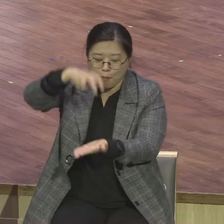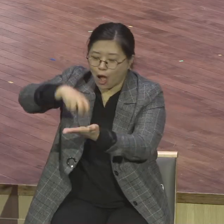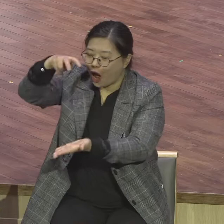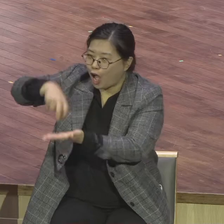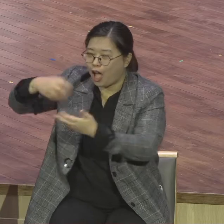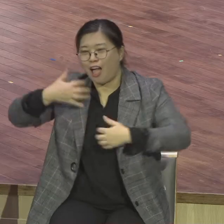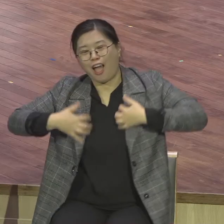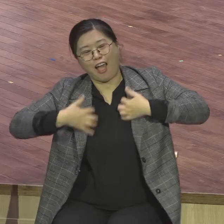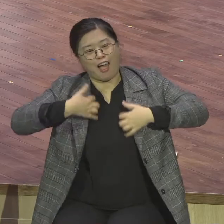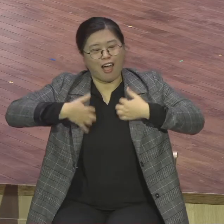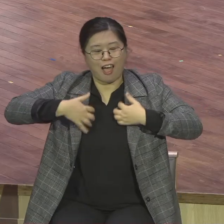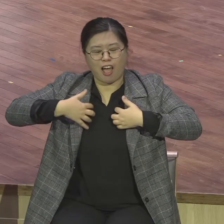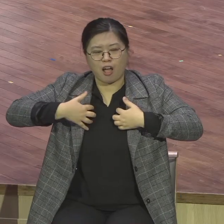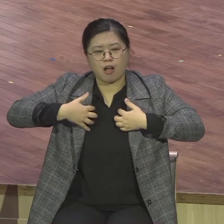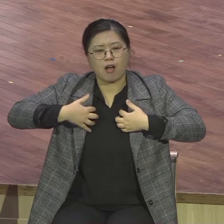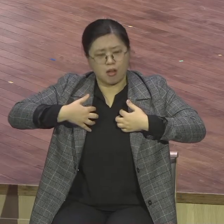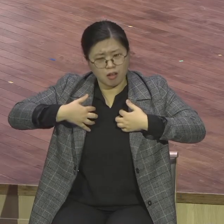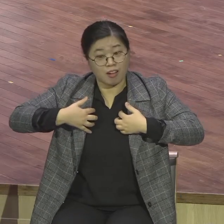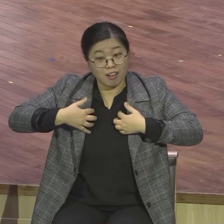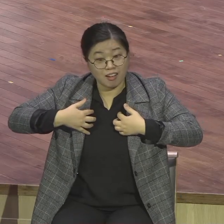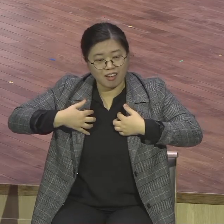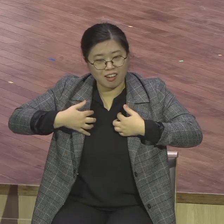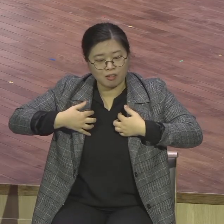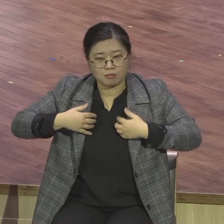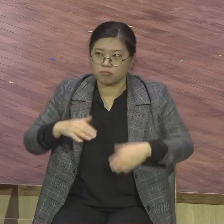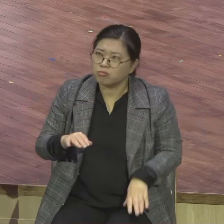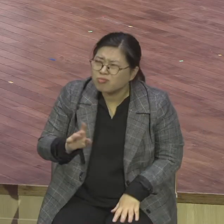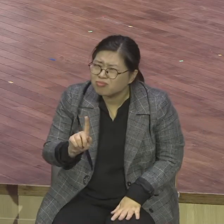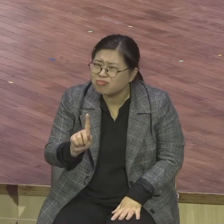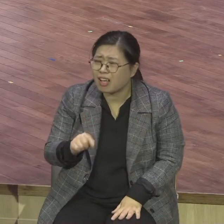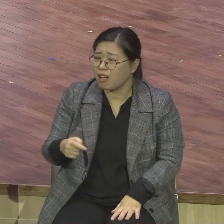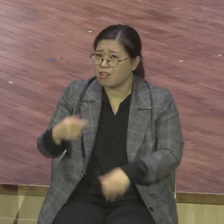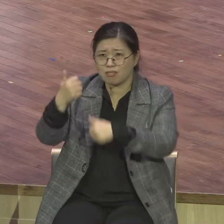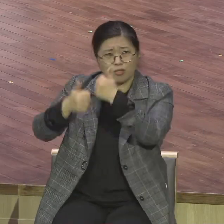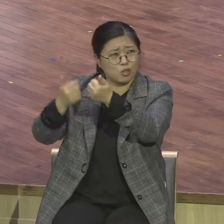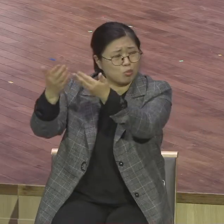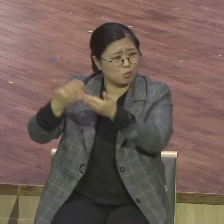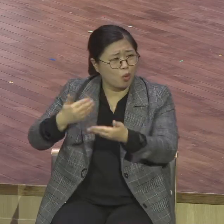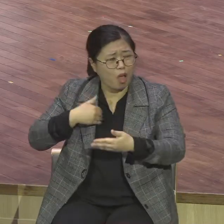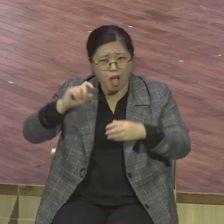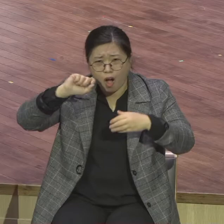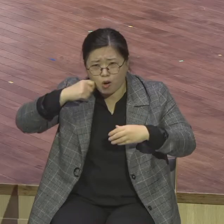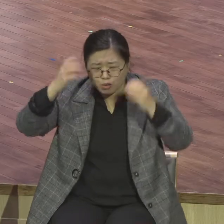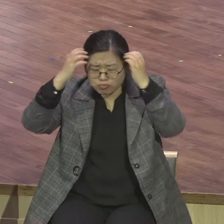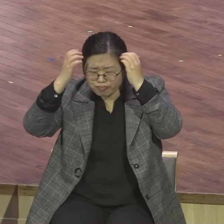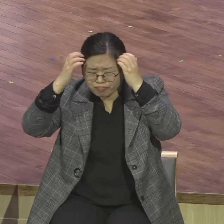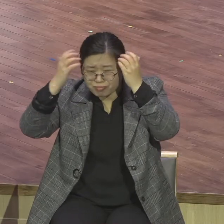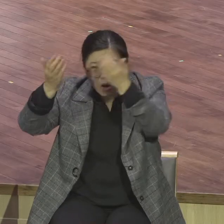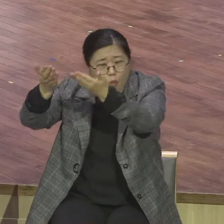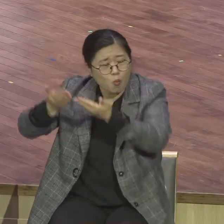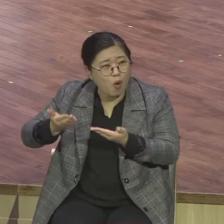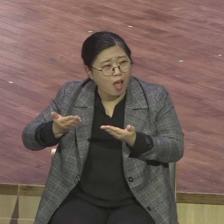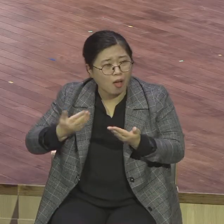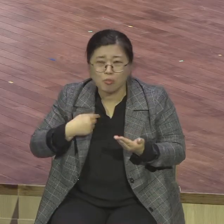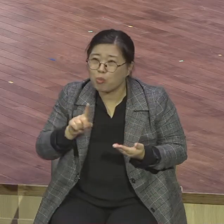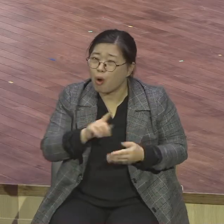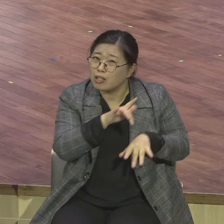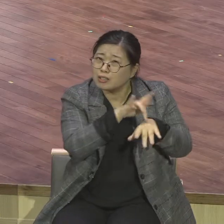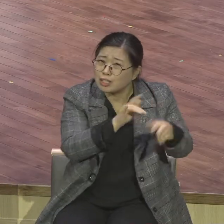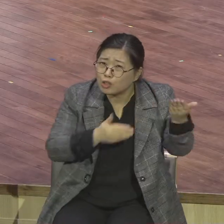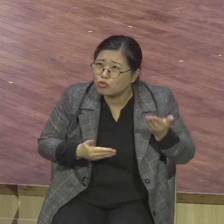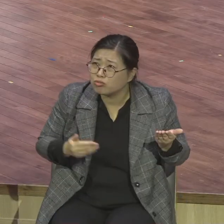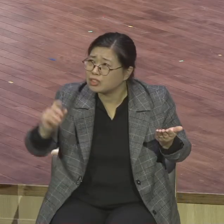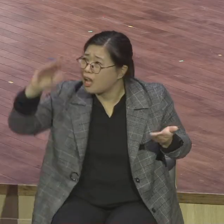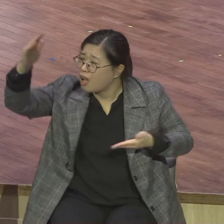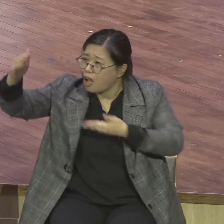아멘 안 되잖아. 아니 이 시험이 왔는데 막 하나님이 주신 건지 마귀가 준 건지 잘 모르는 어려움이